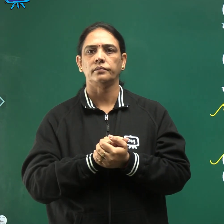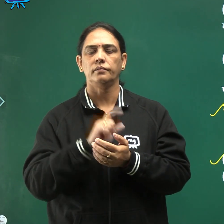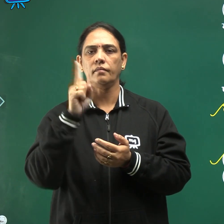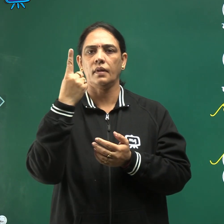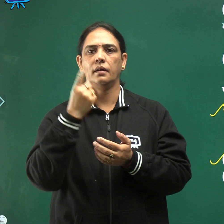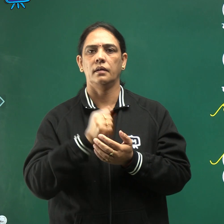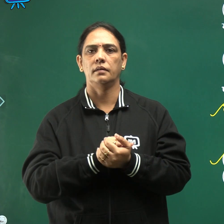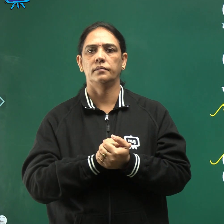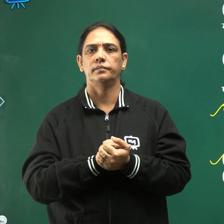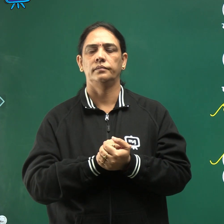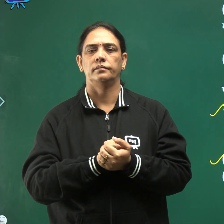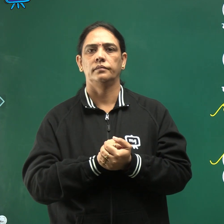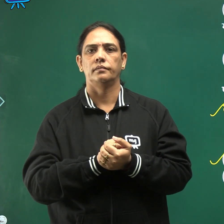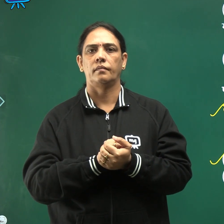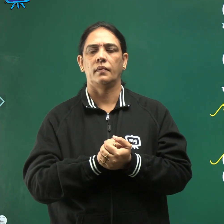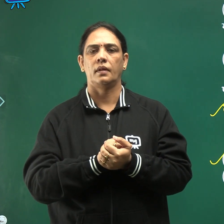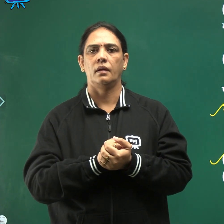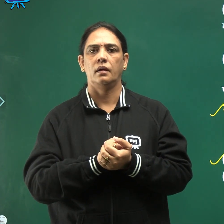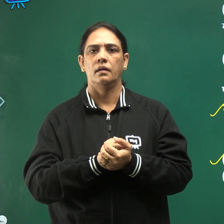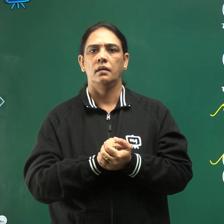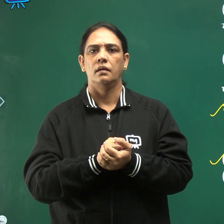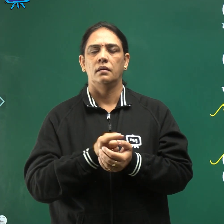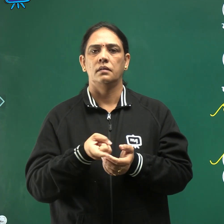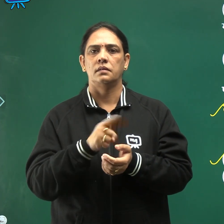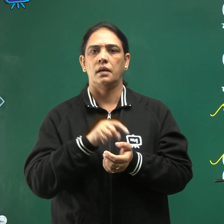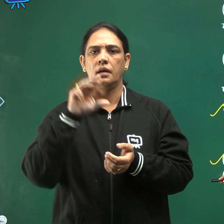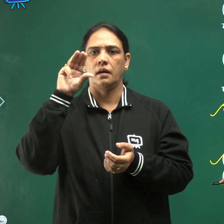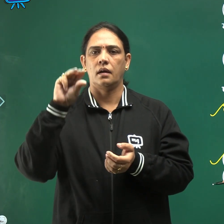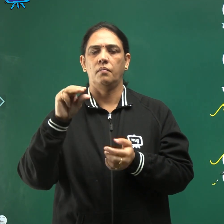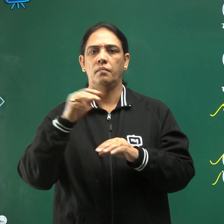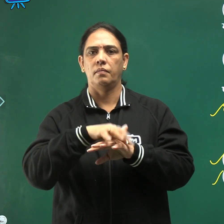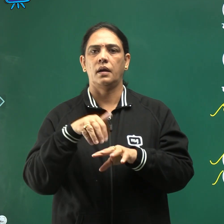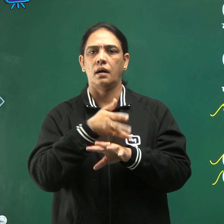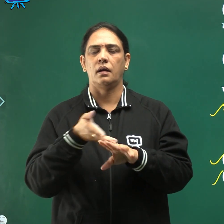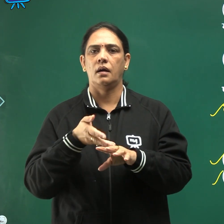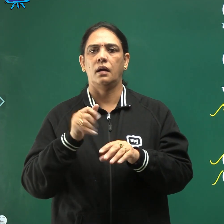पहला, से कम प्रकार का आलेख।